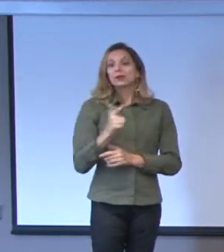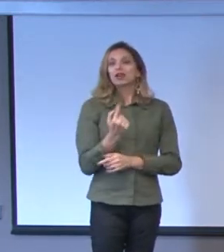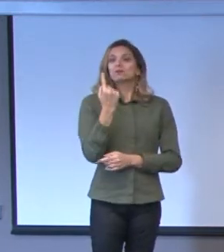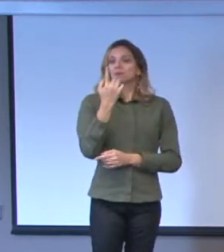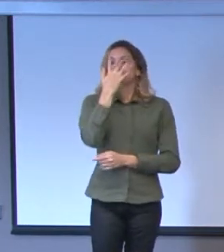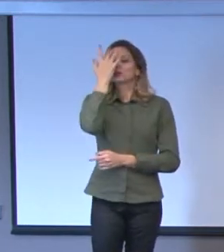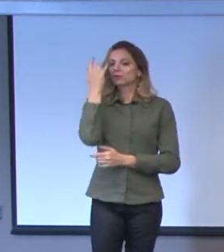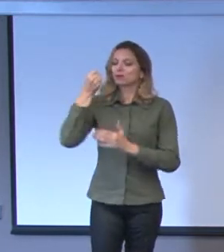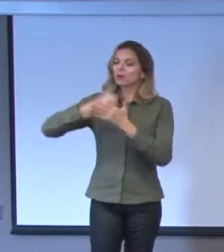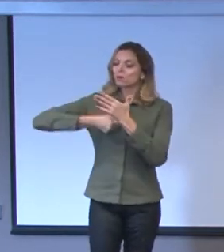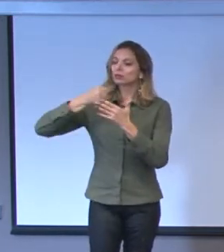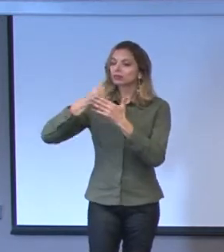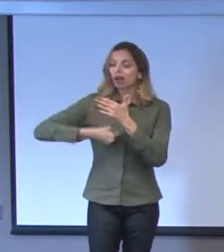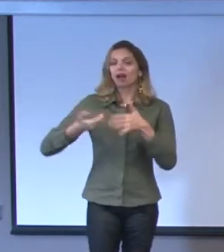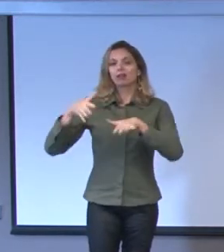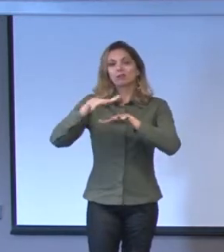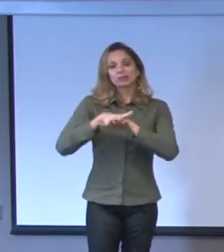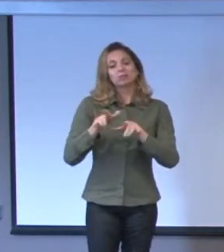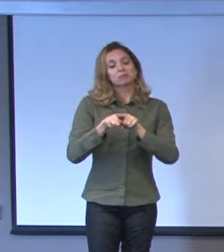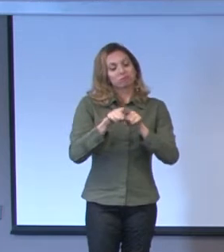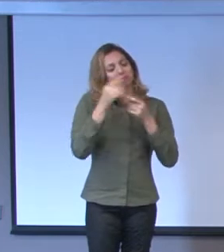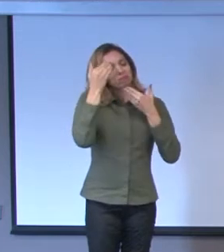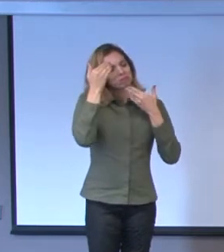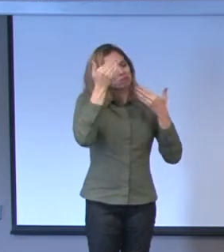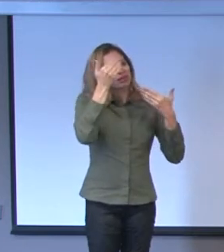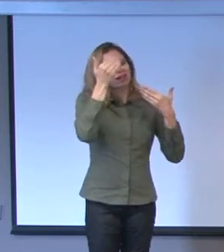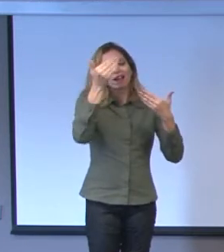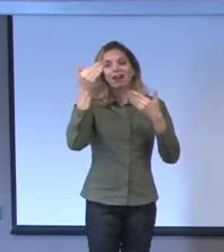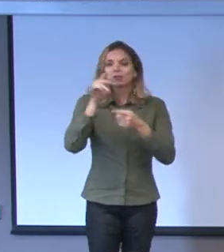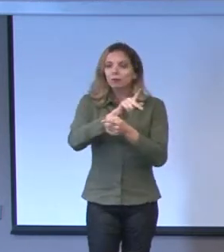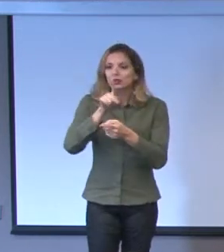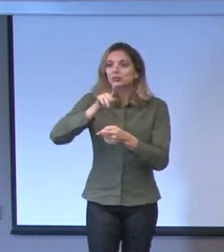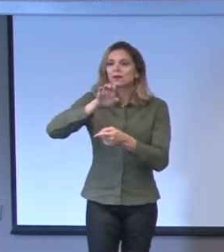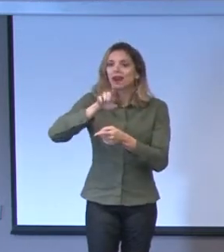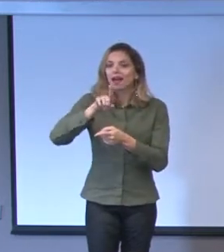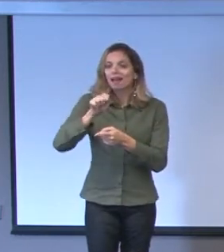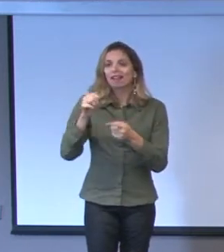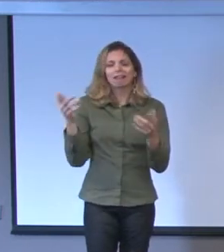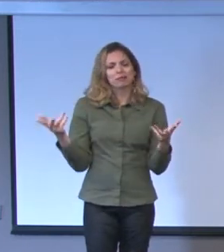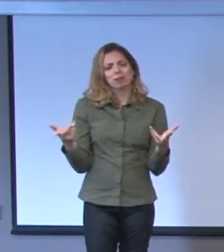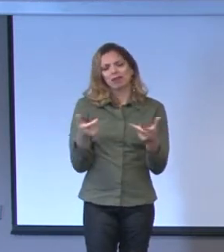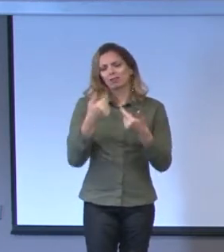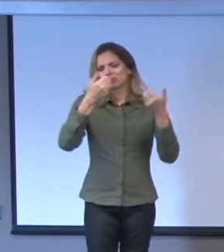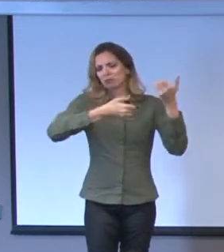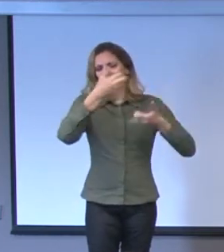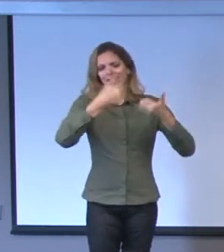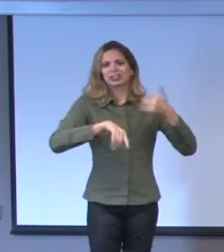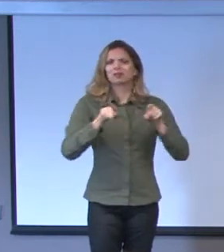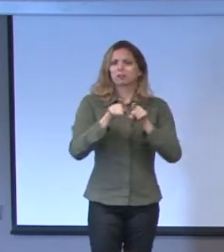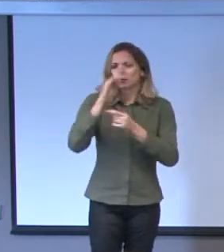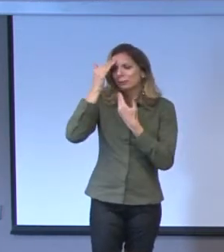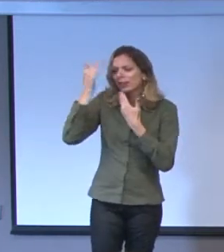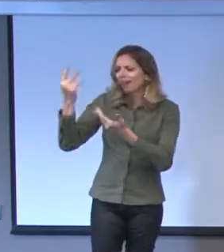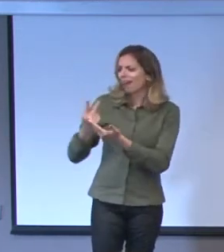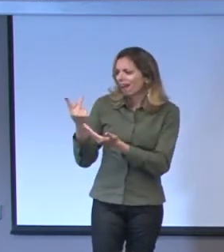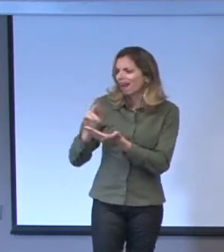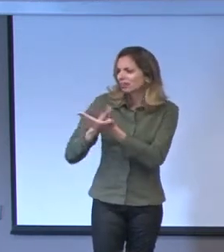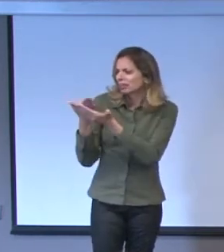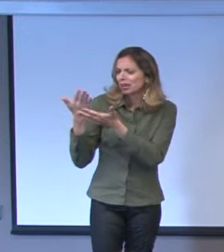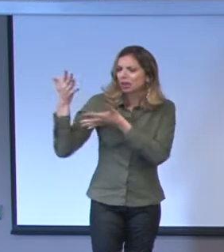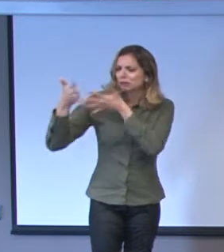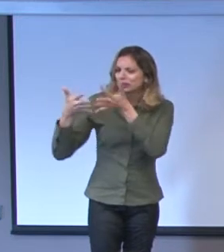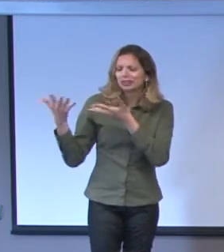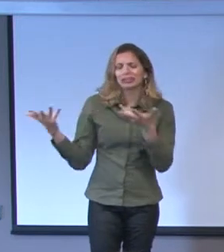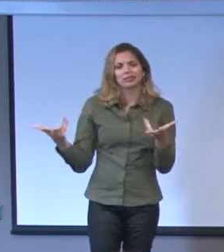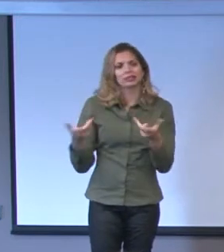que vai brigar pela inclusão. Obrigado, professora Aida, pelas suas palavras maravilhosas. Obrigado à nossa intérprete, às nossas intérpretes de